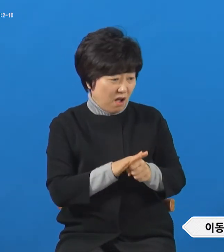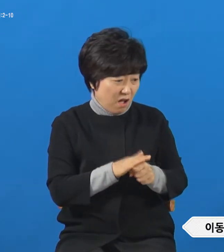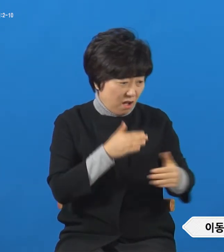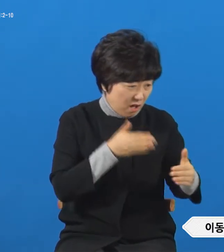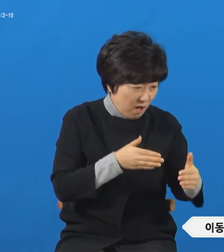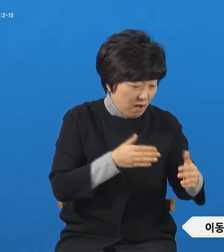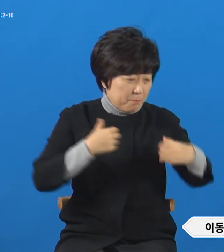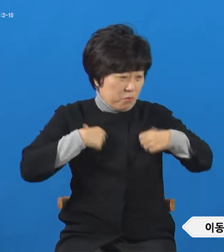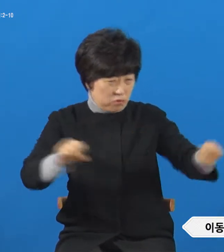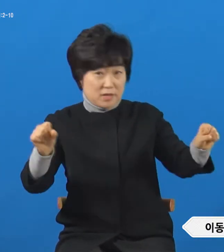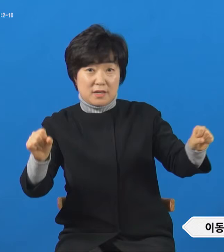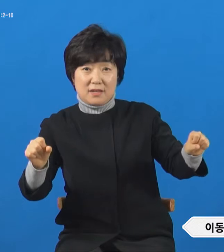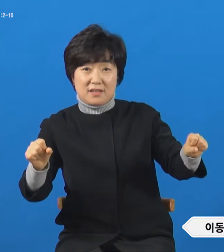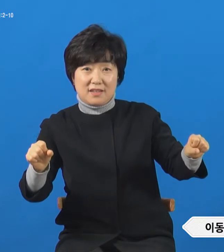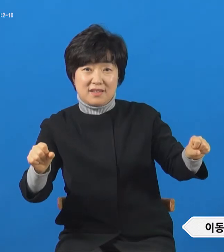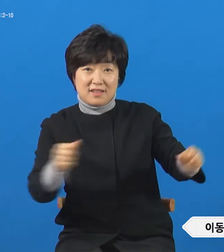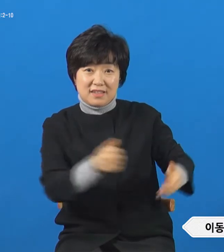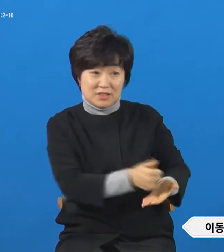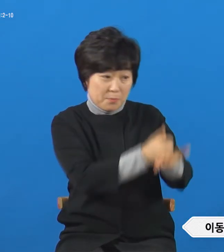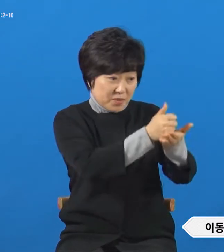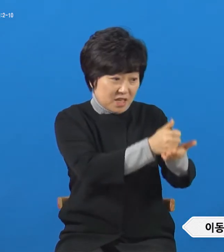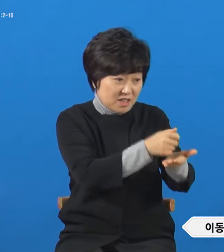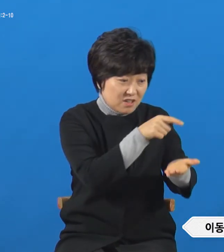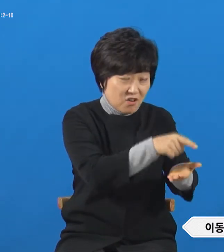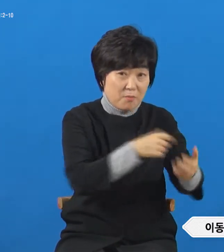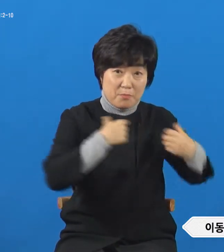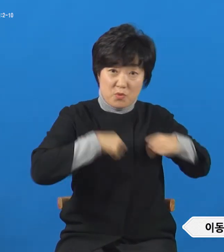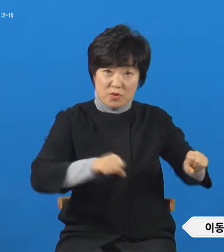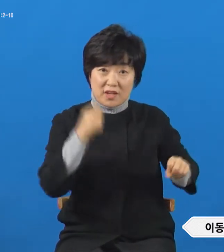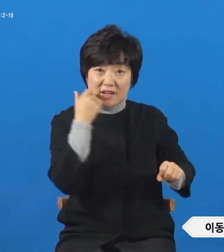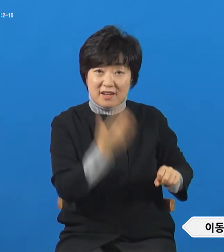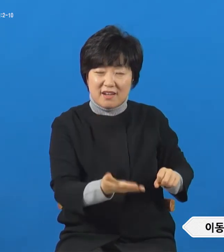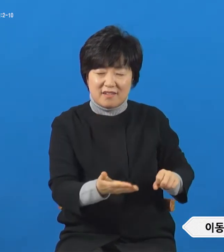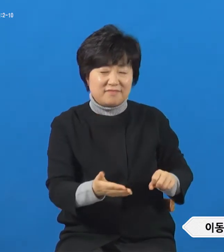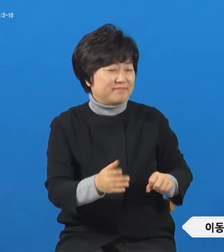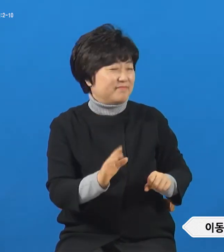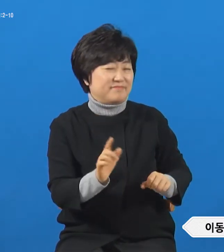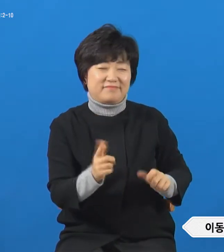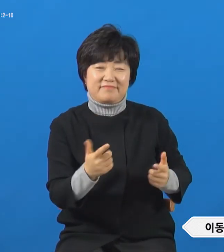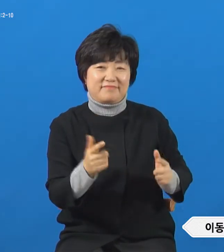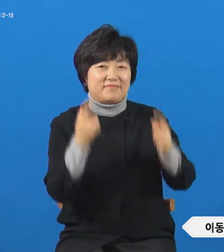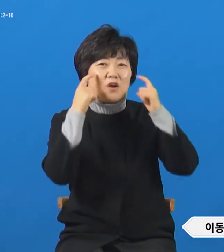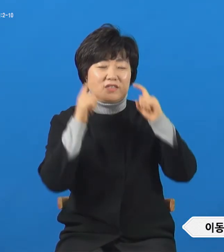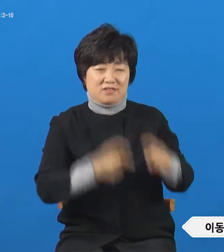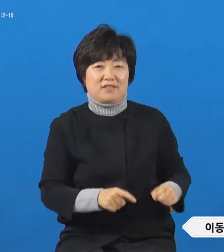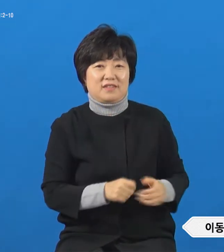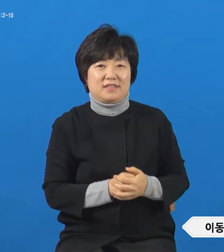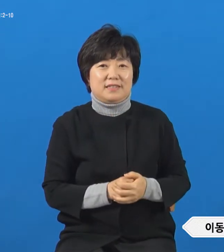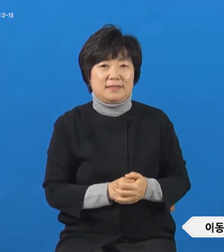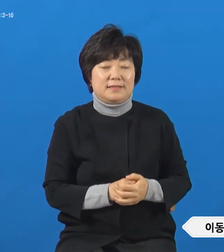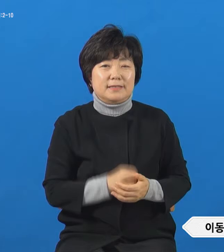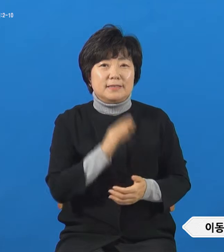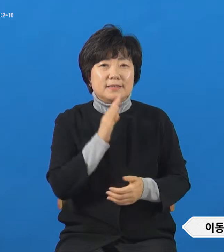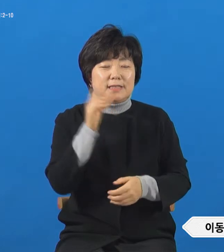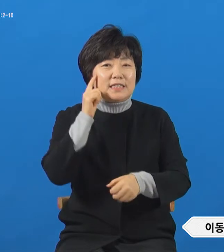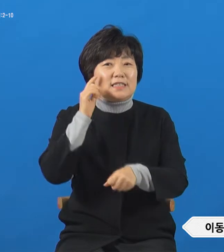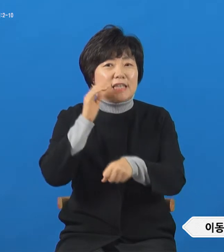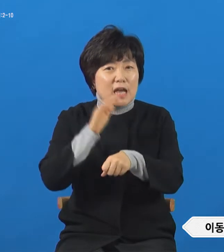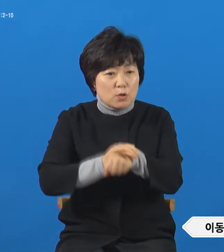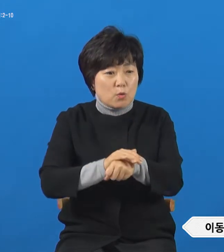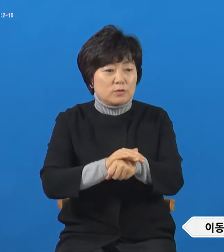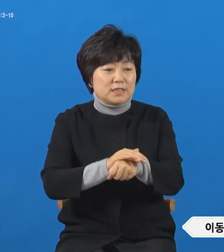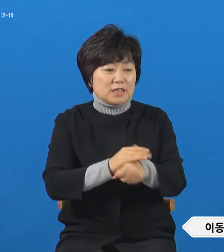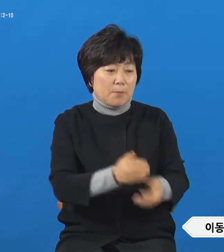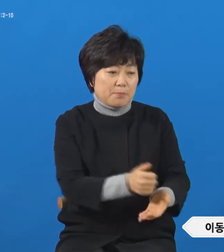섬김을 포기할까요? 그것은 어리석은 일입니다. 물론 지혜로운 섬김, 지혜로운